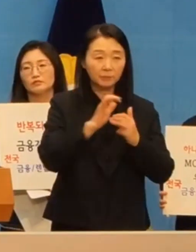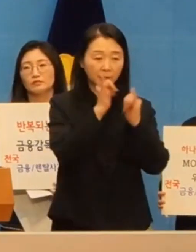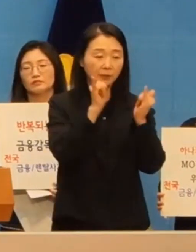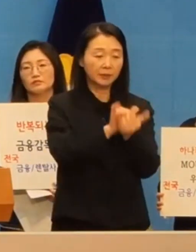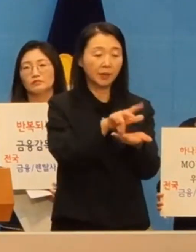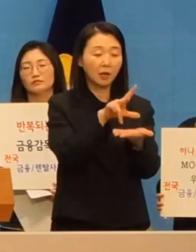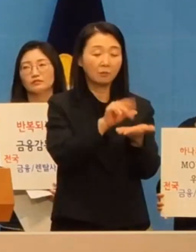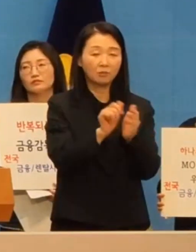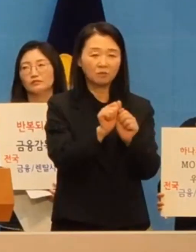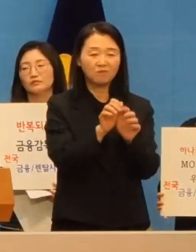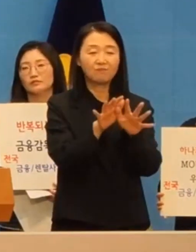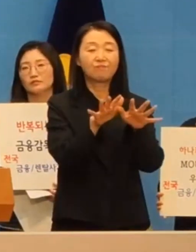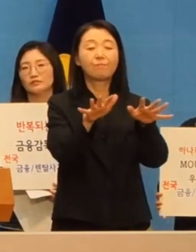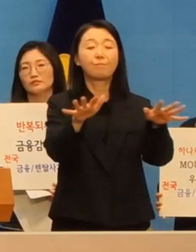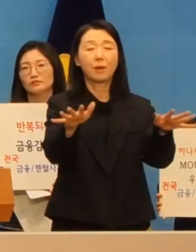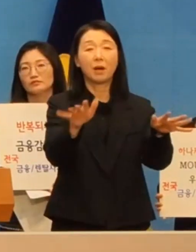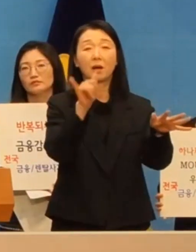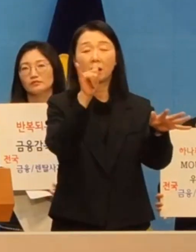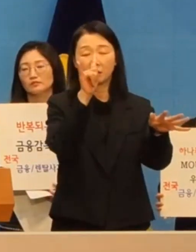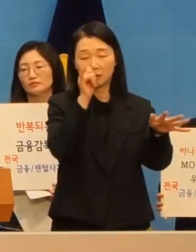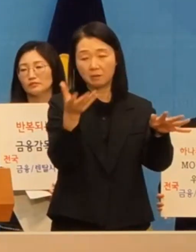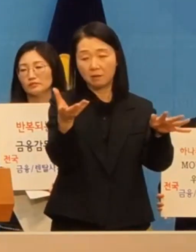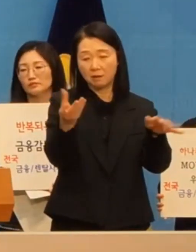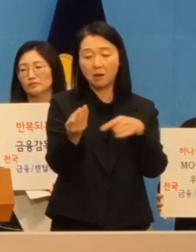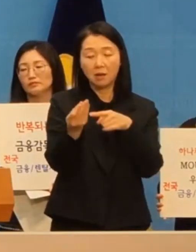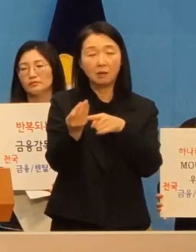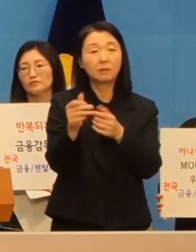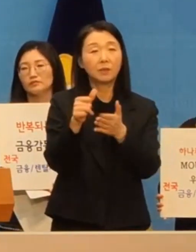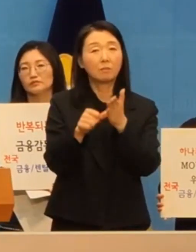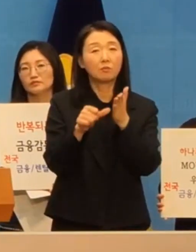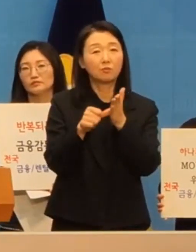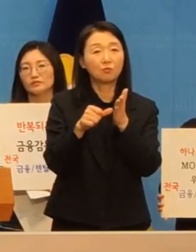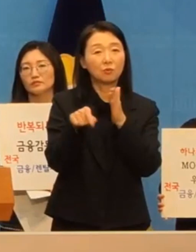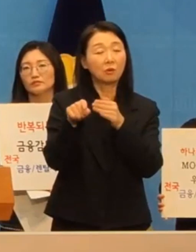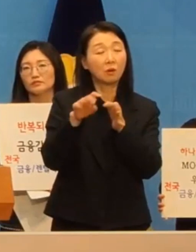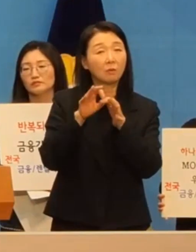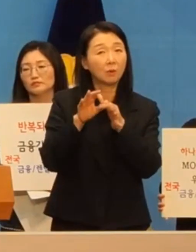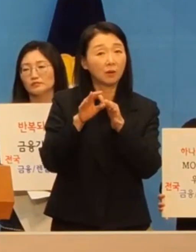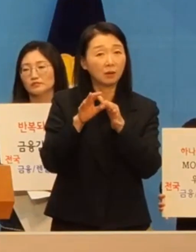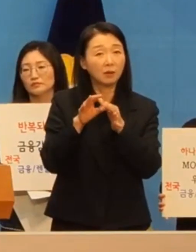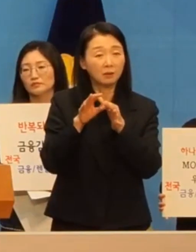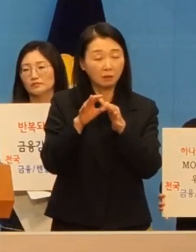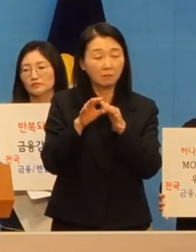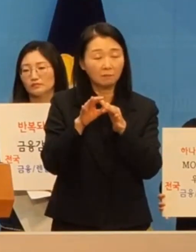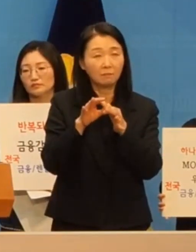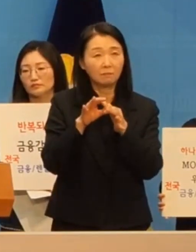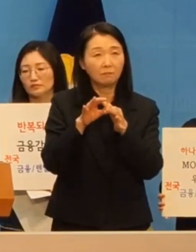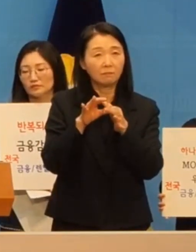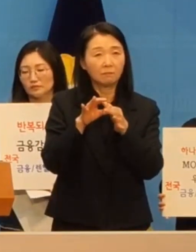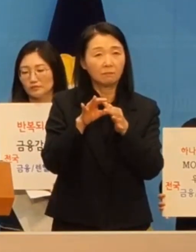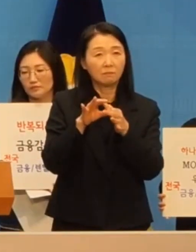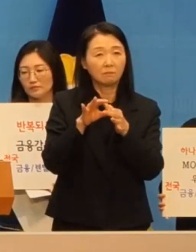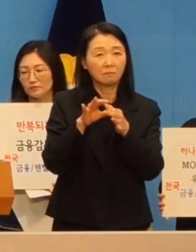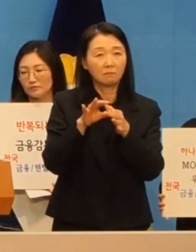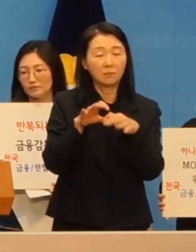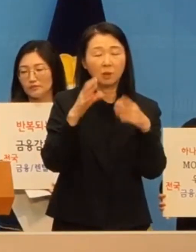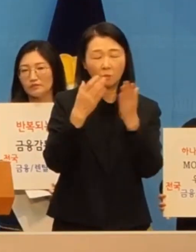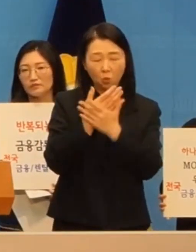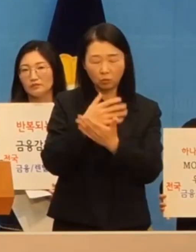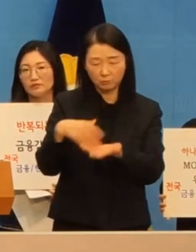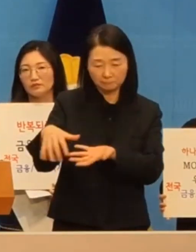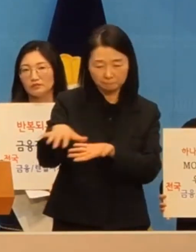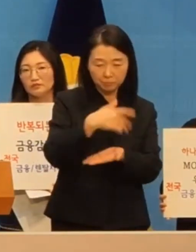문제로 확산되고 있는 렌탈 제품 팩토링 상품에 대한 전면적인